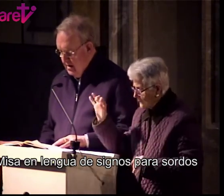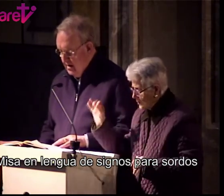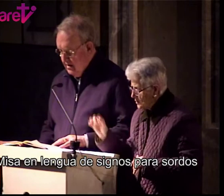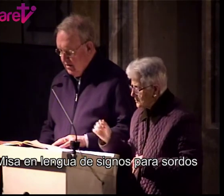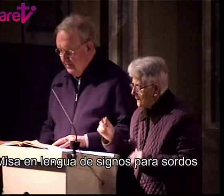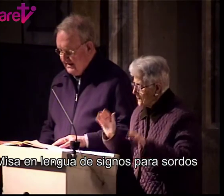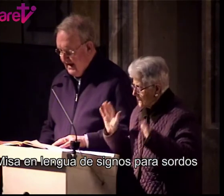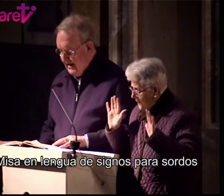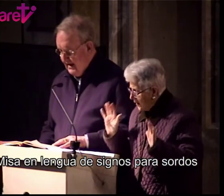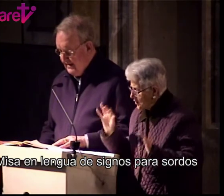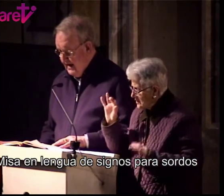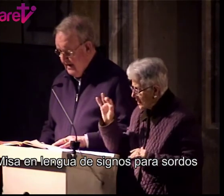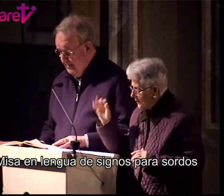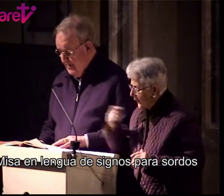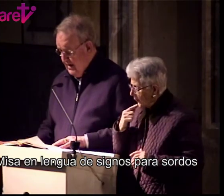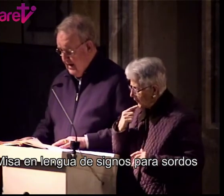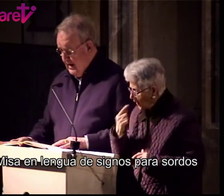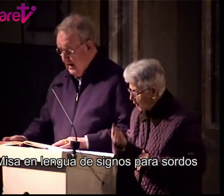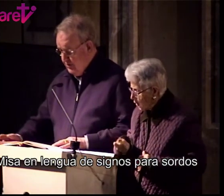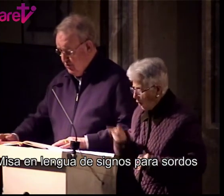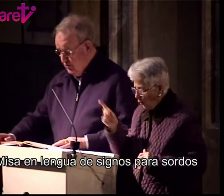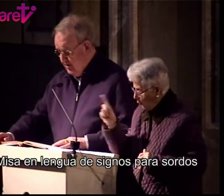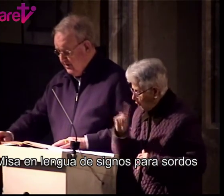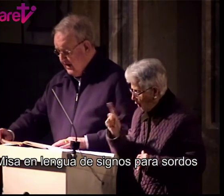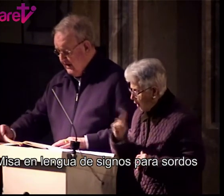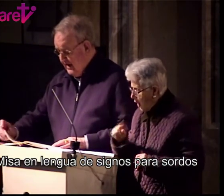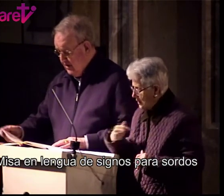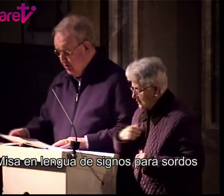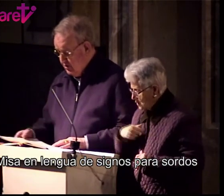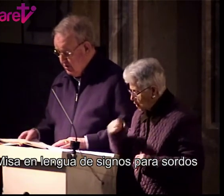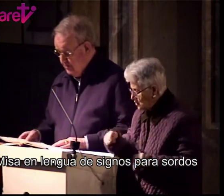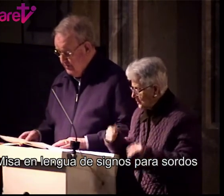Hizo pasar Jesé a sus 7 hijos